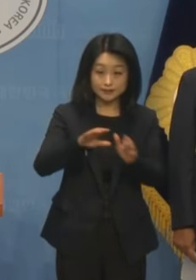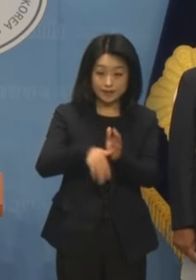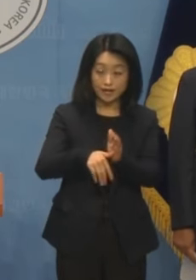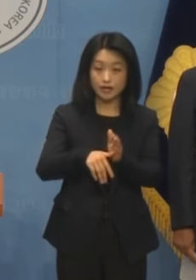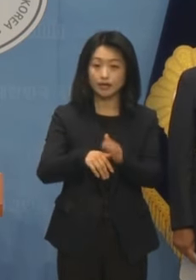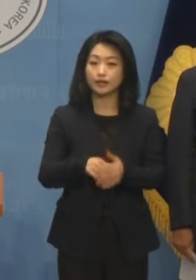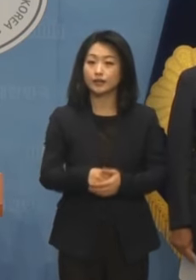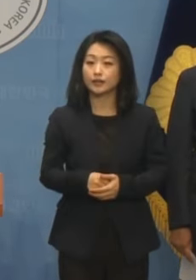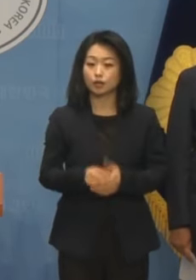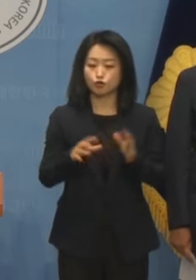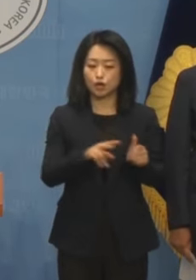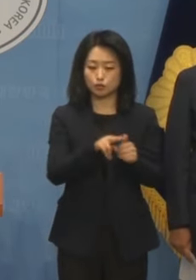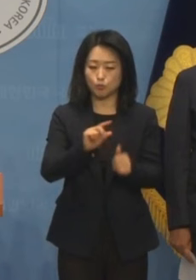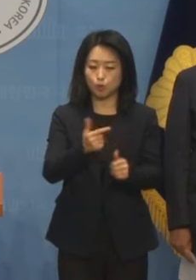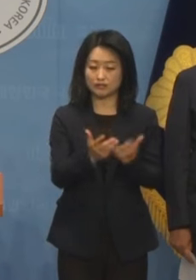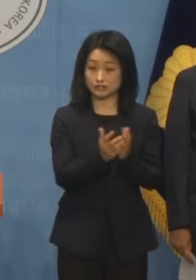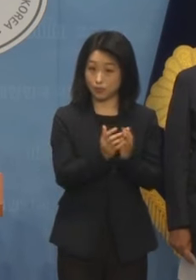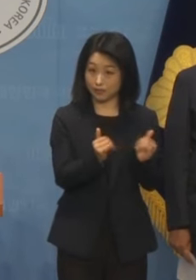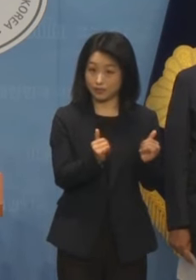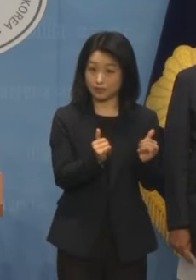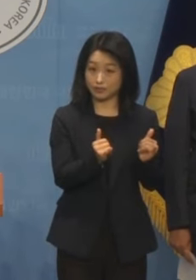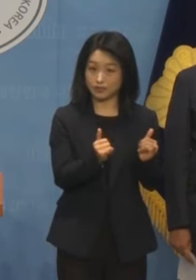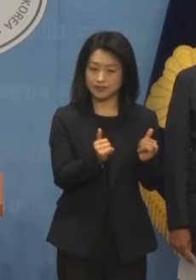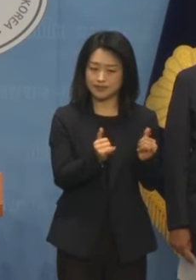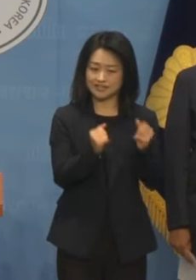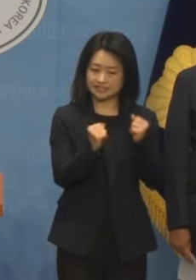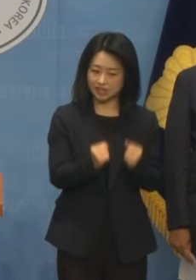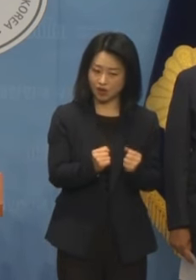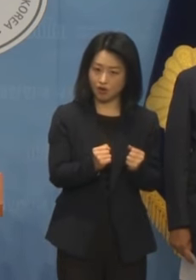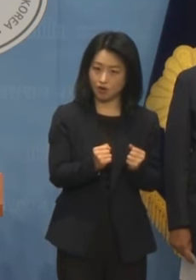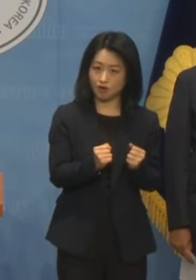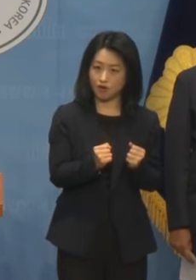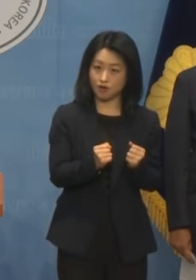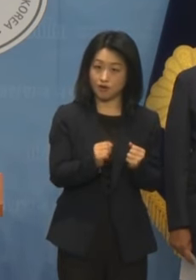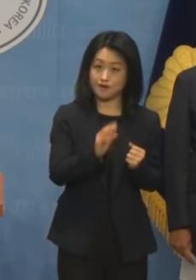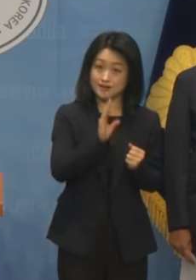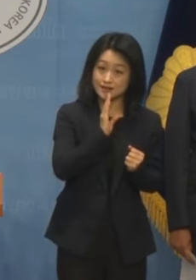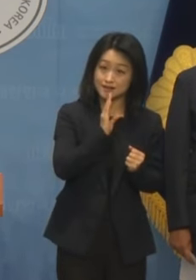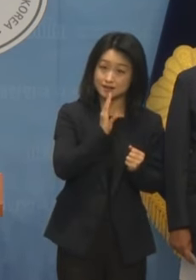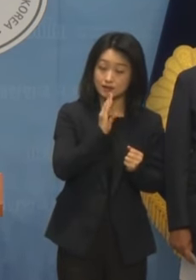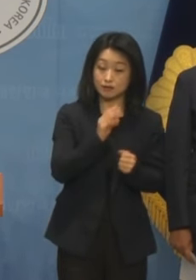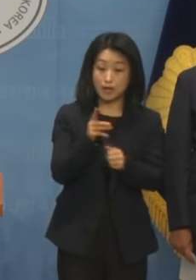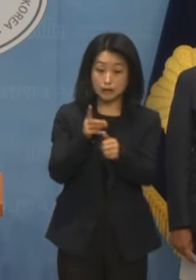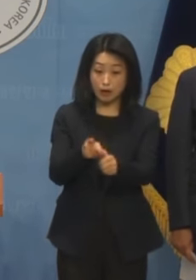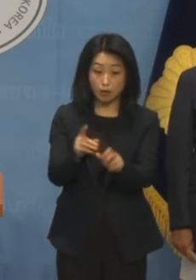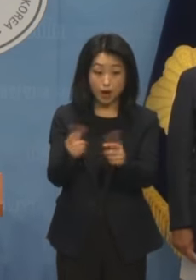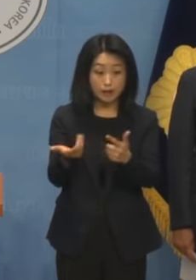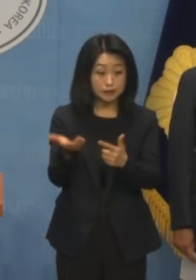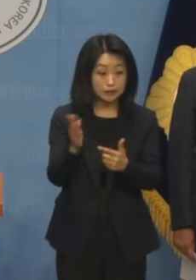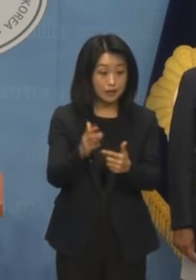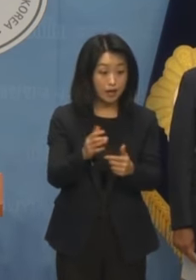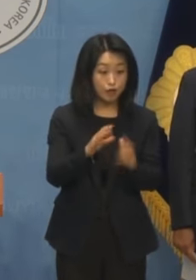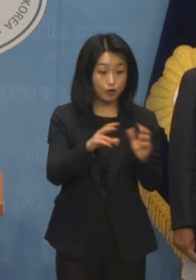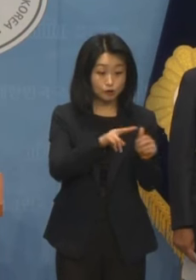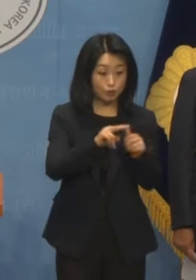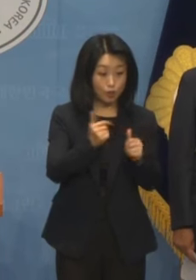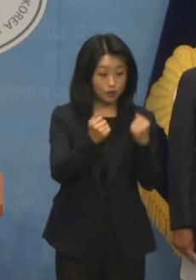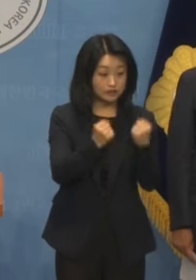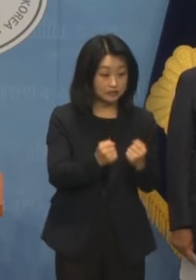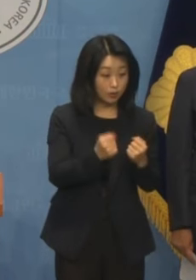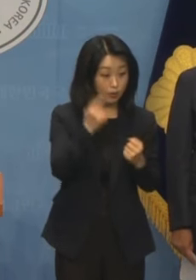국정원 직원이 실제로 있었는지, 만약에 있었다면 테러가 아닌데도 왜 국정원이